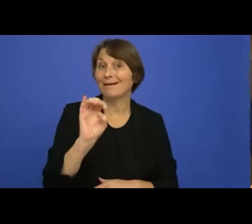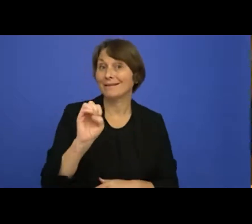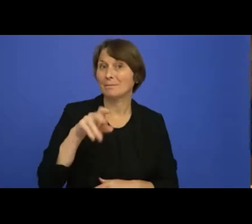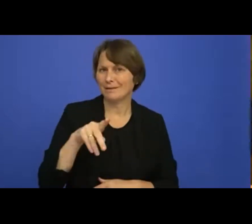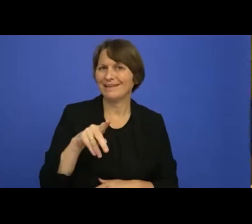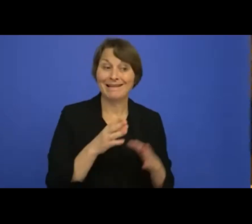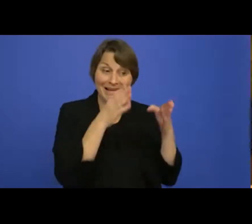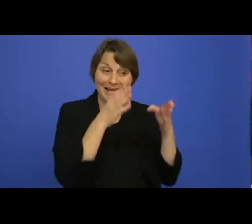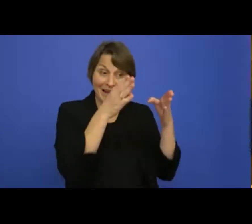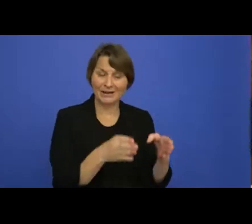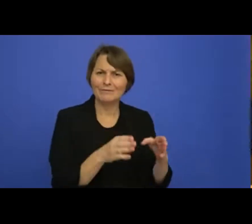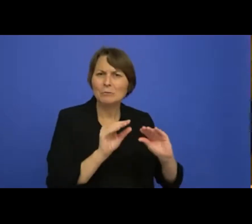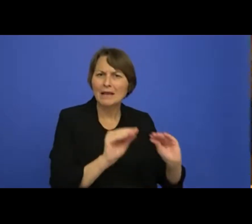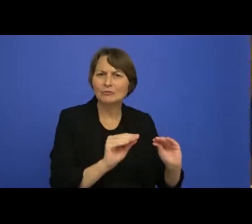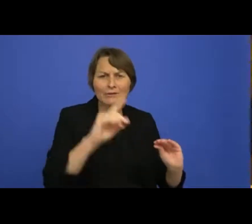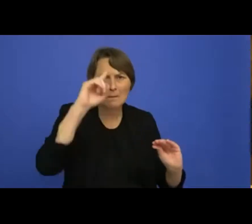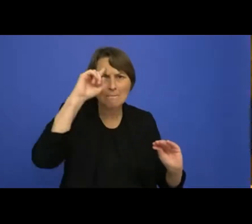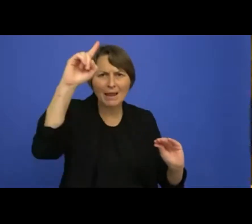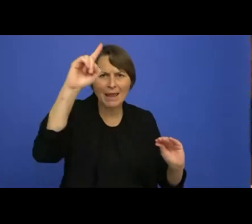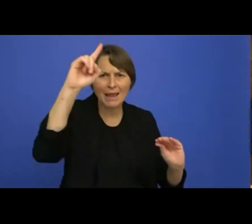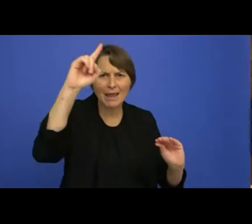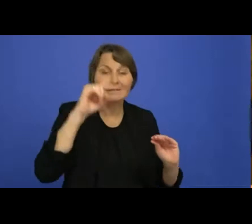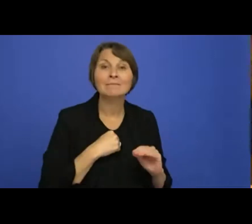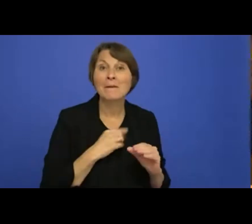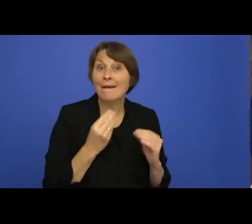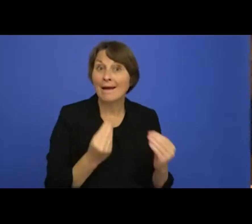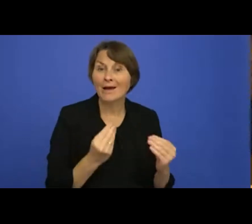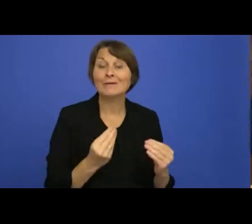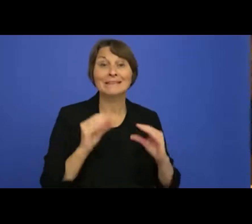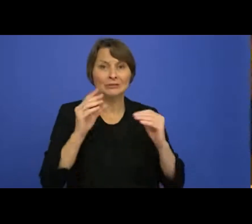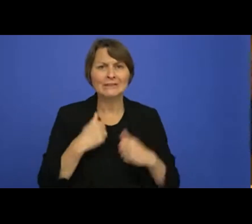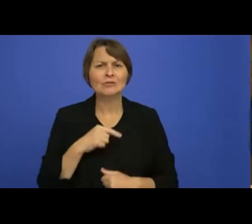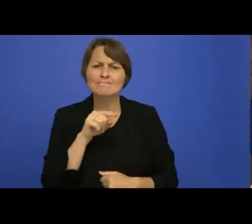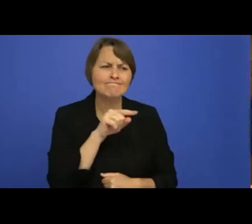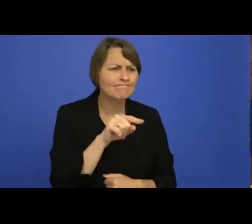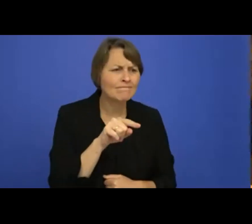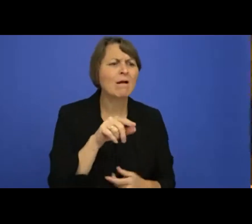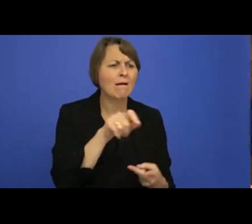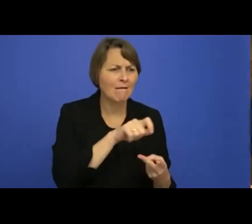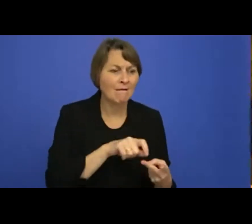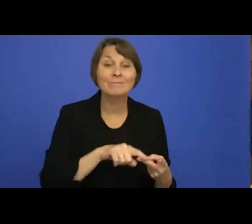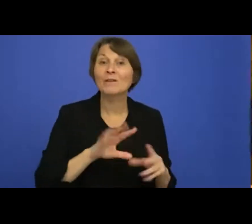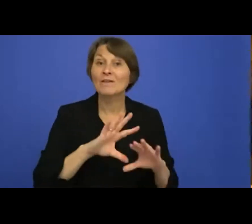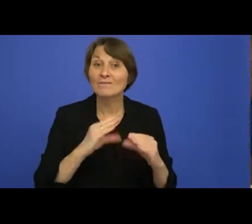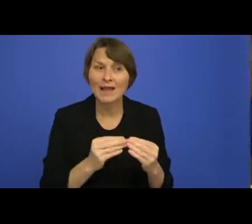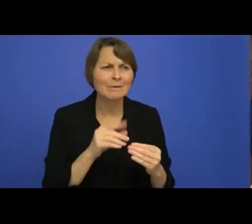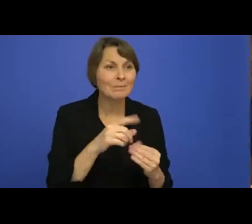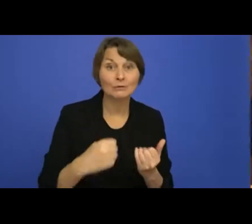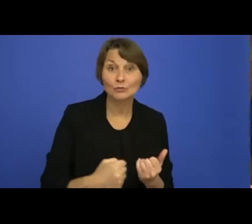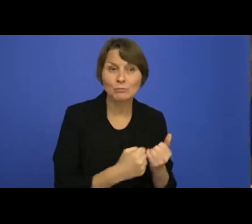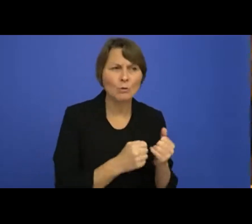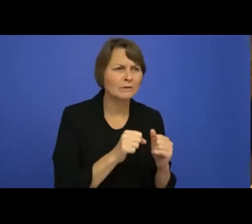Les IEP, les plans d'éducation, sont créés en collaboration entre les enseignants, les éducateurs,